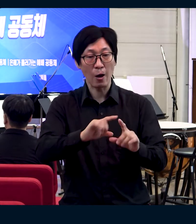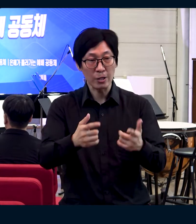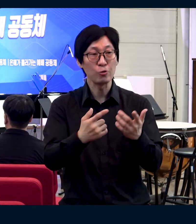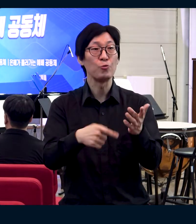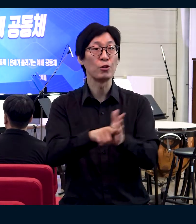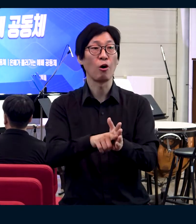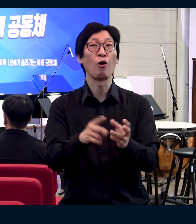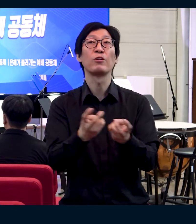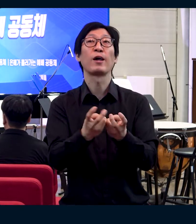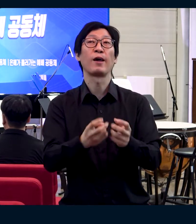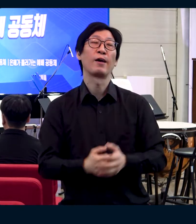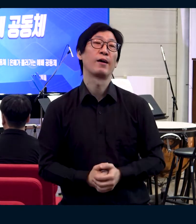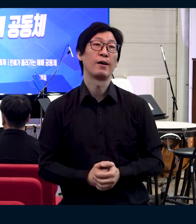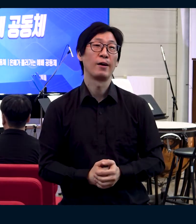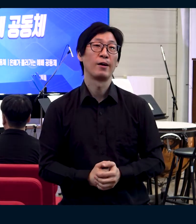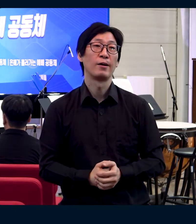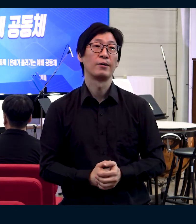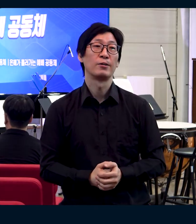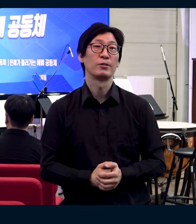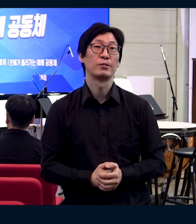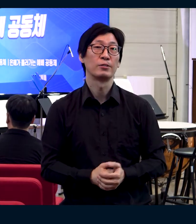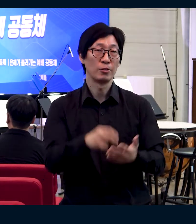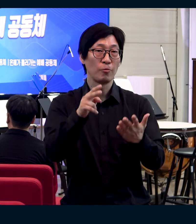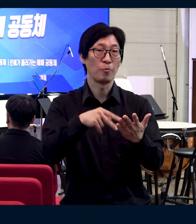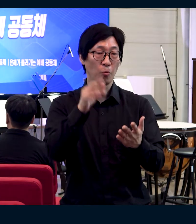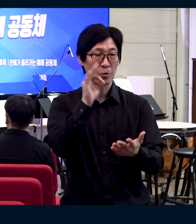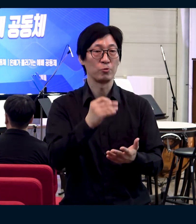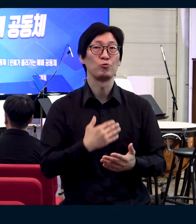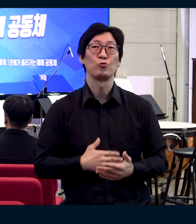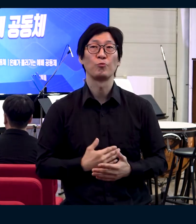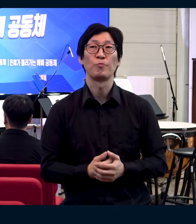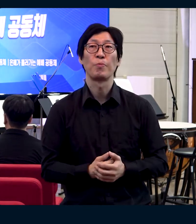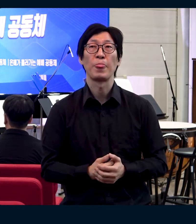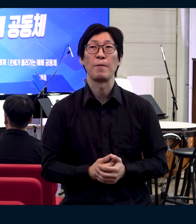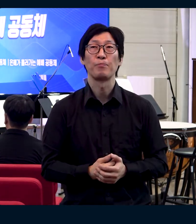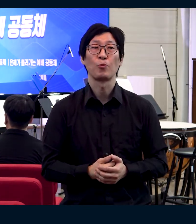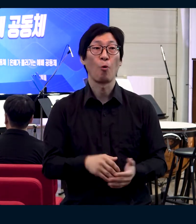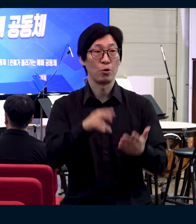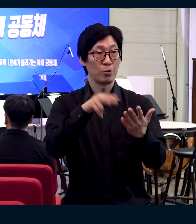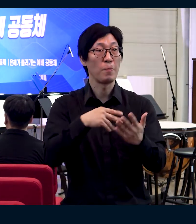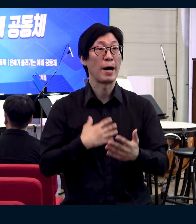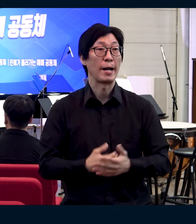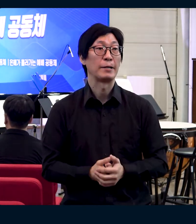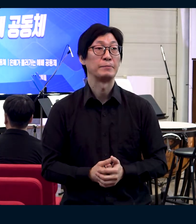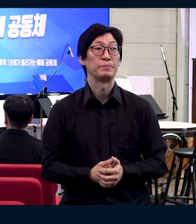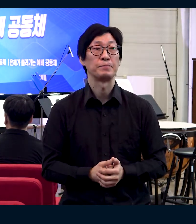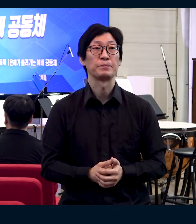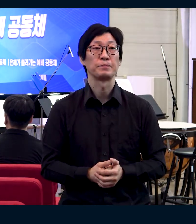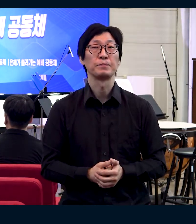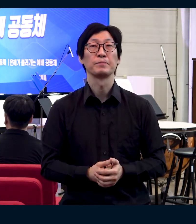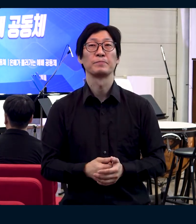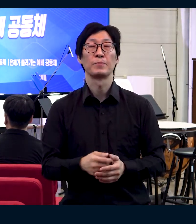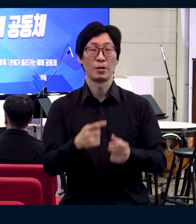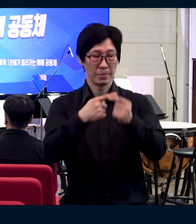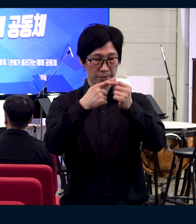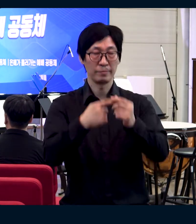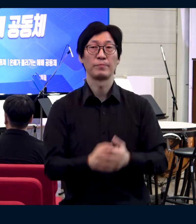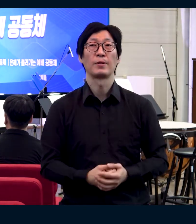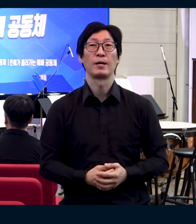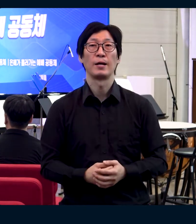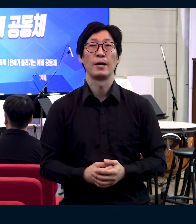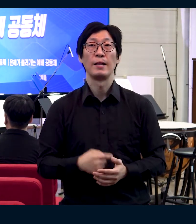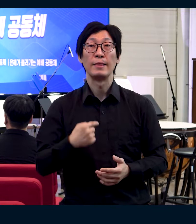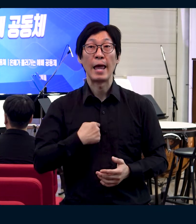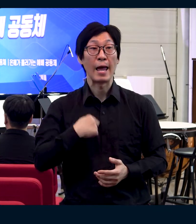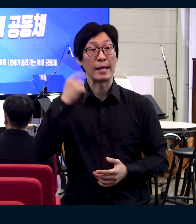않으려면 어떻게 해야 하는가? 이걸 우리가 보는 게 중요하겠죠. 오늘 말씀에 그 답이 나옵니다. 우선 첫째로,